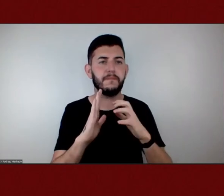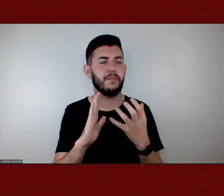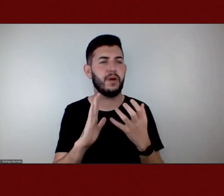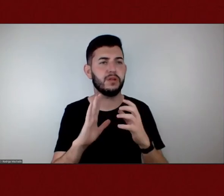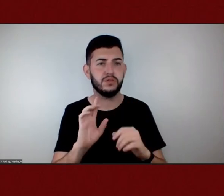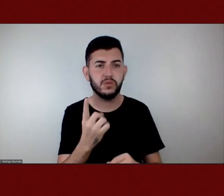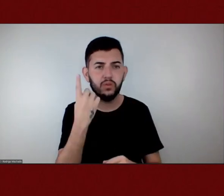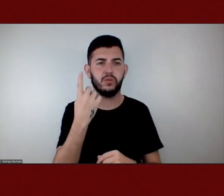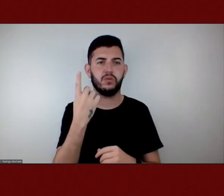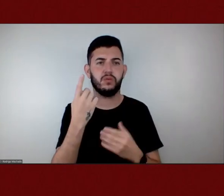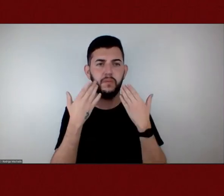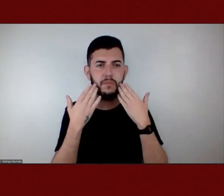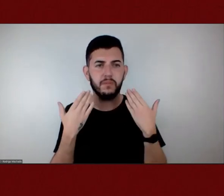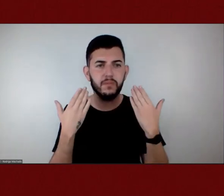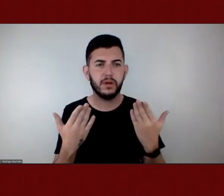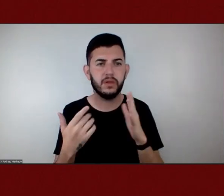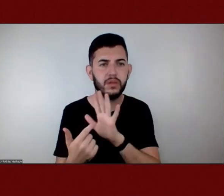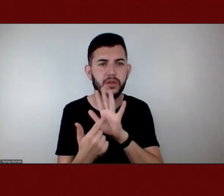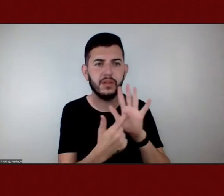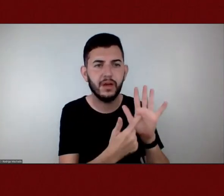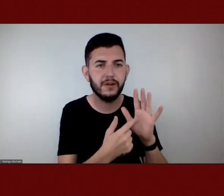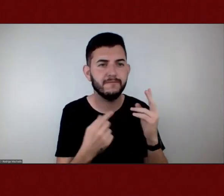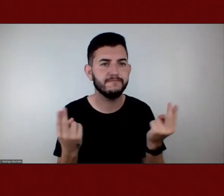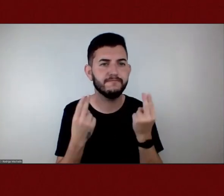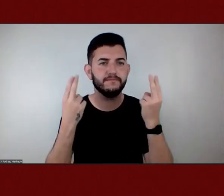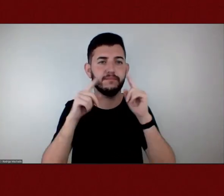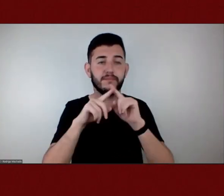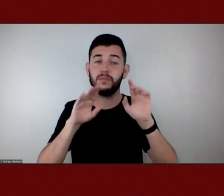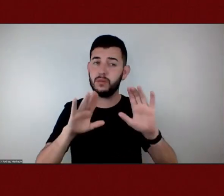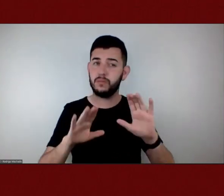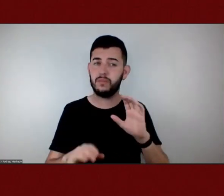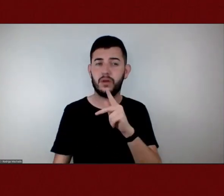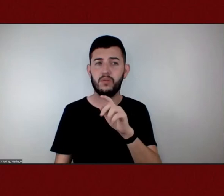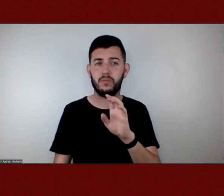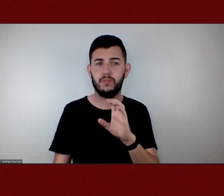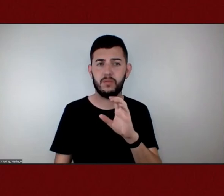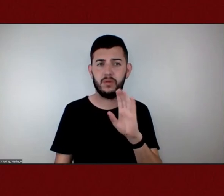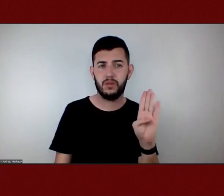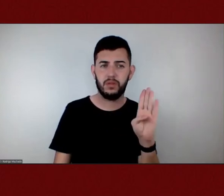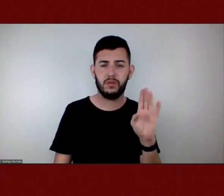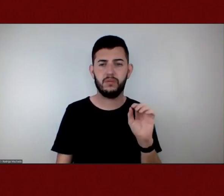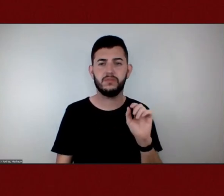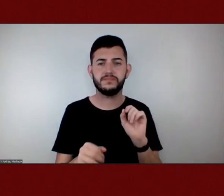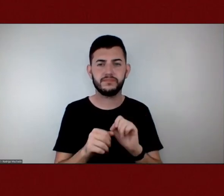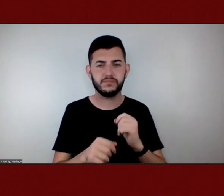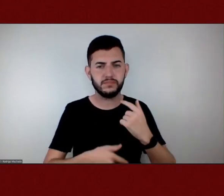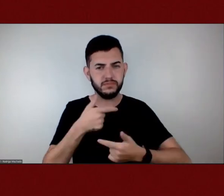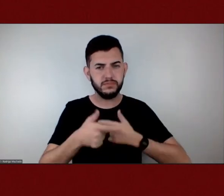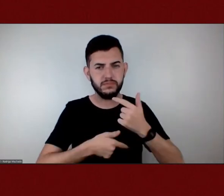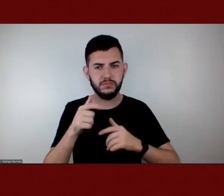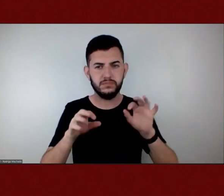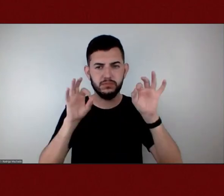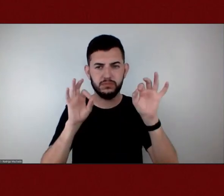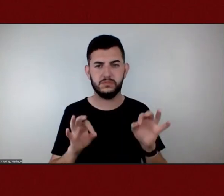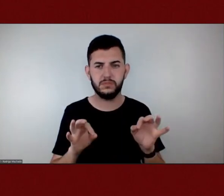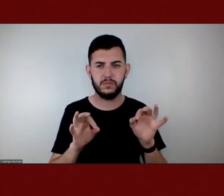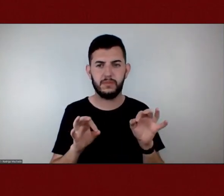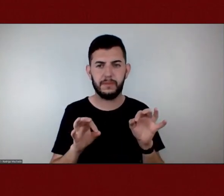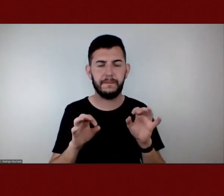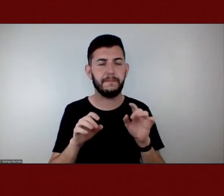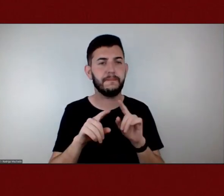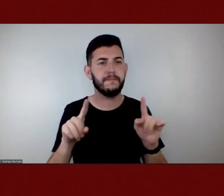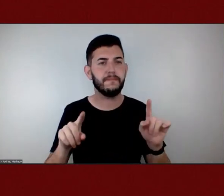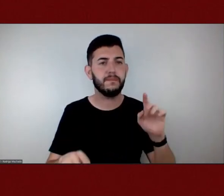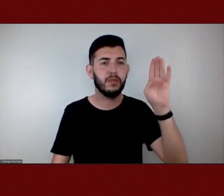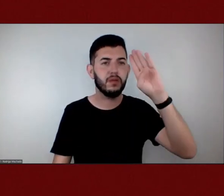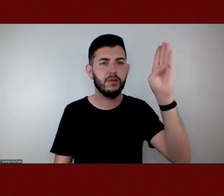por si mesmo o PCB fazia muito não as propusesse para o nosso país. No entanto,